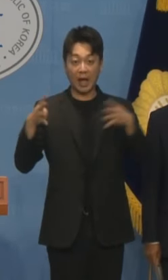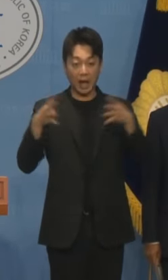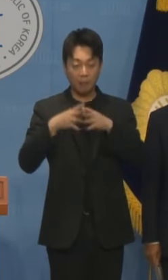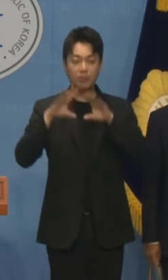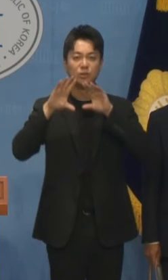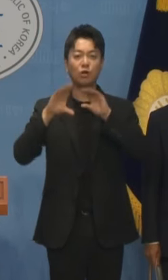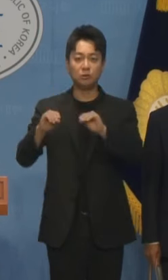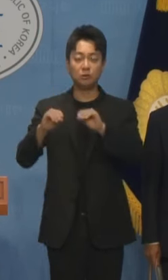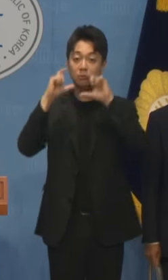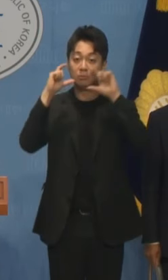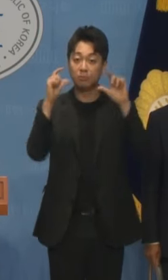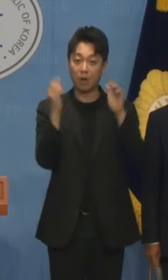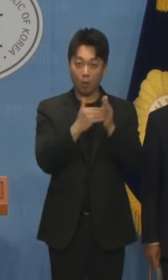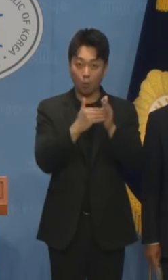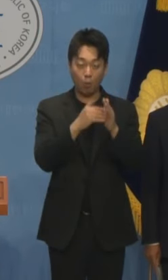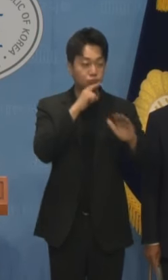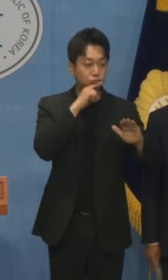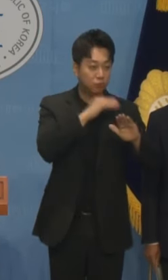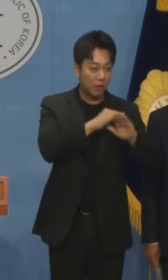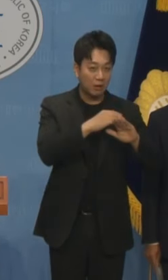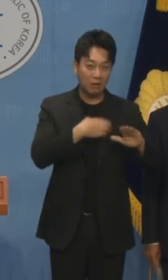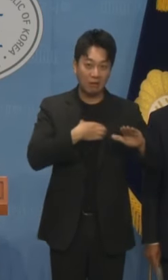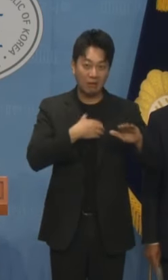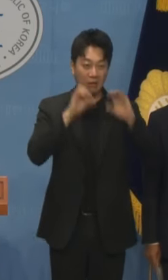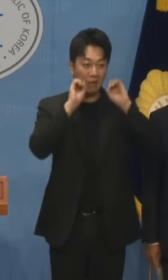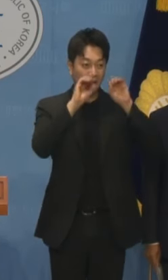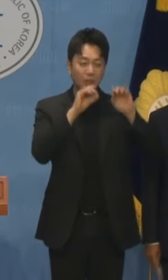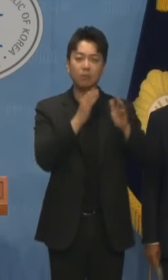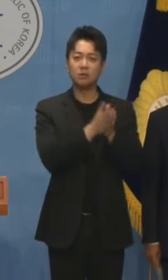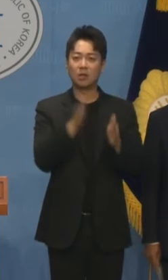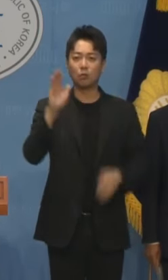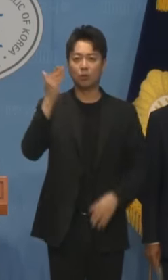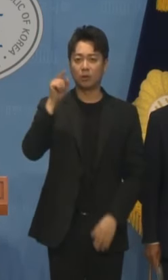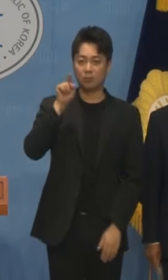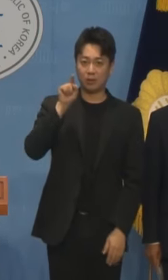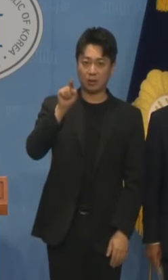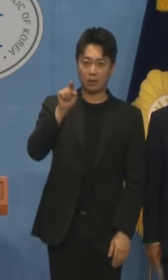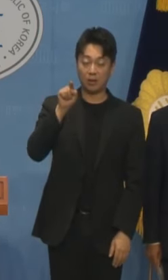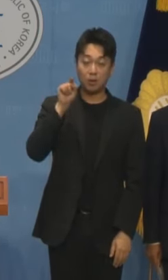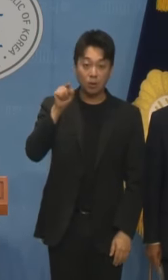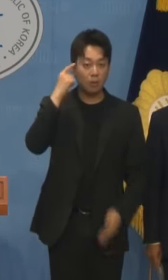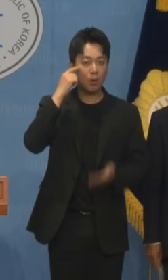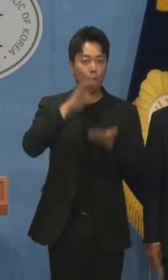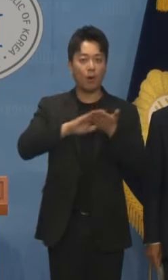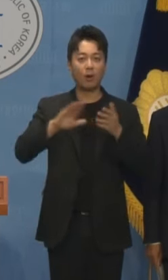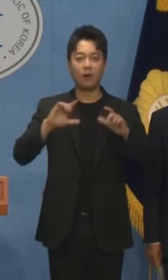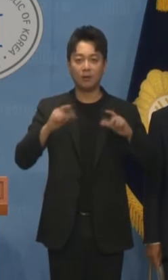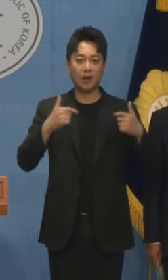대북 확성기를 재개하겠다고 합니다이는 평화가 아니라 전쟁을